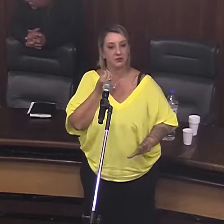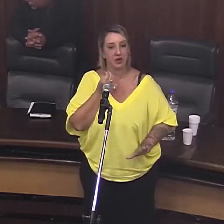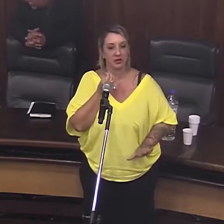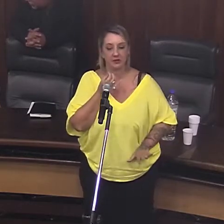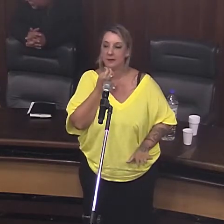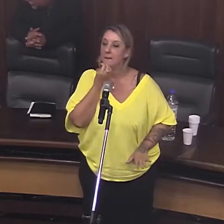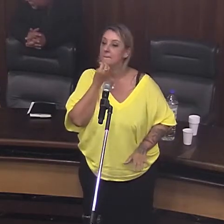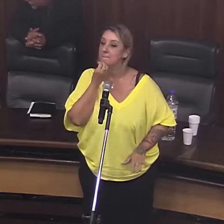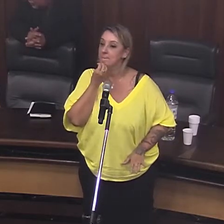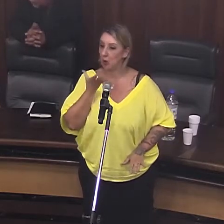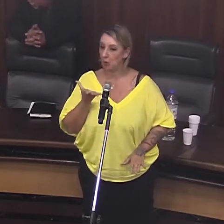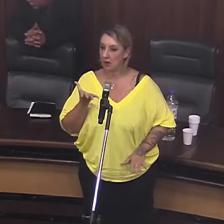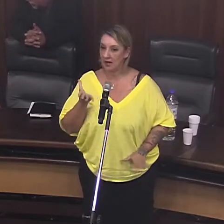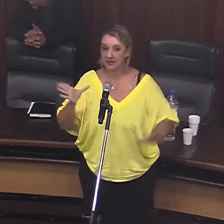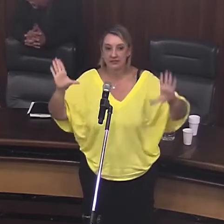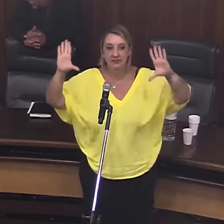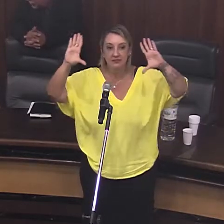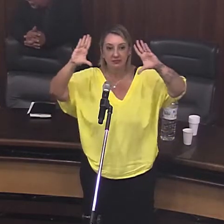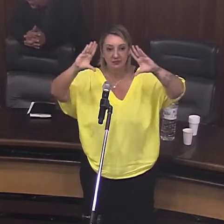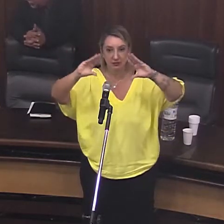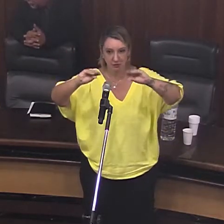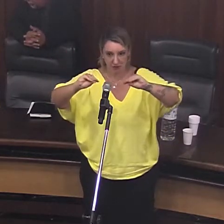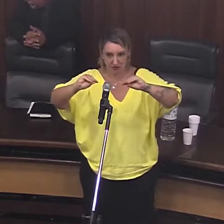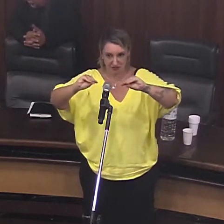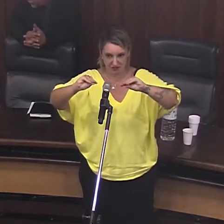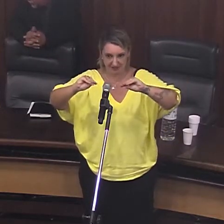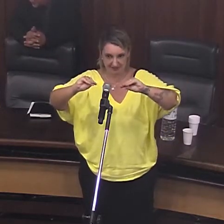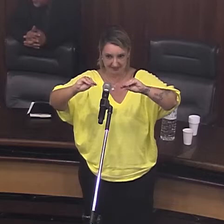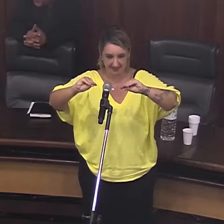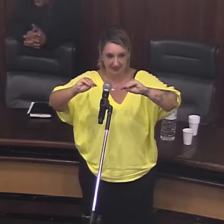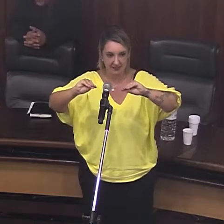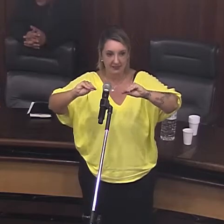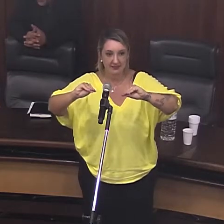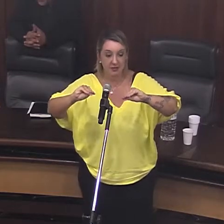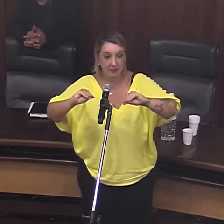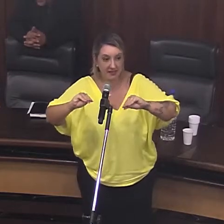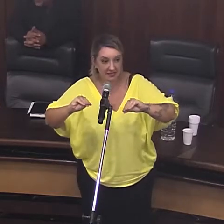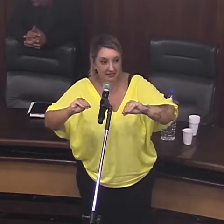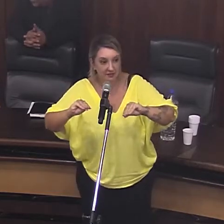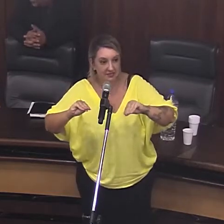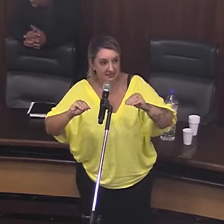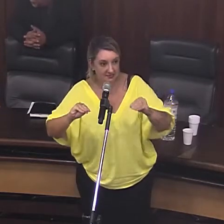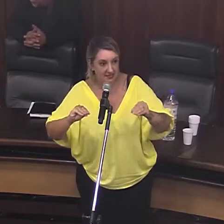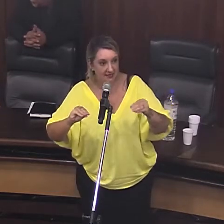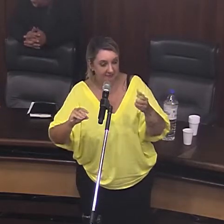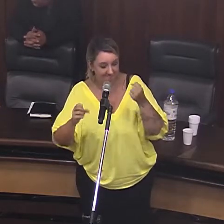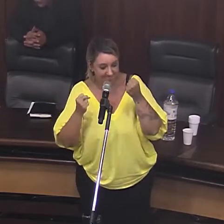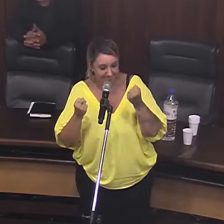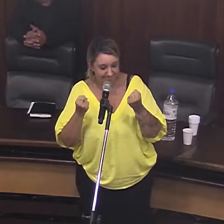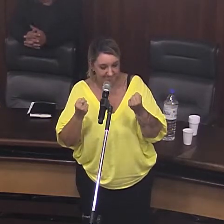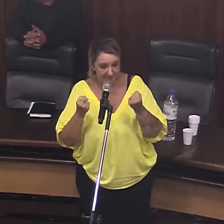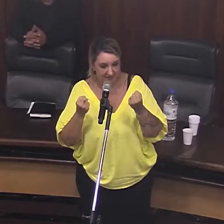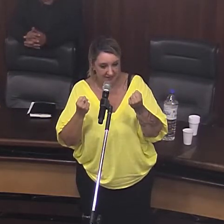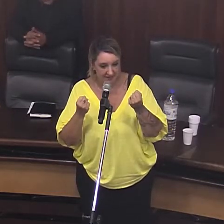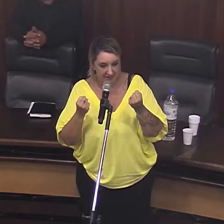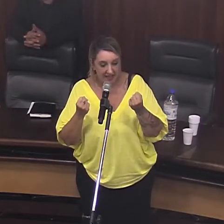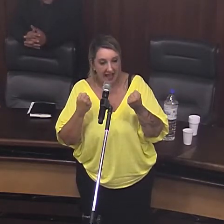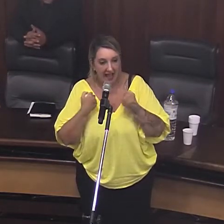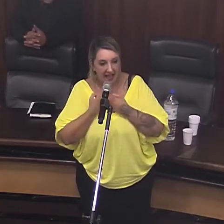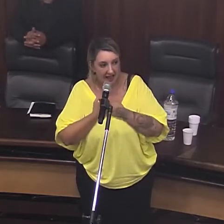só. Boa noite. Então, amanhã vocês têm a